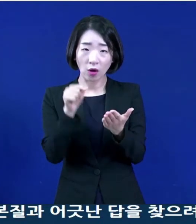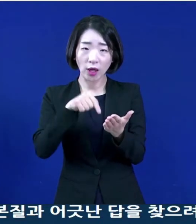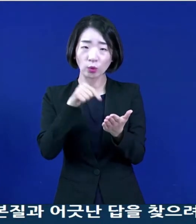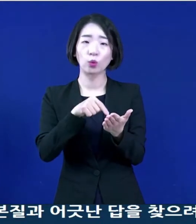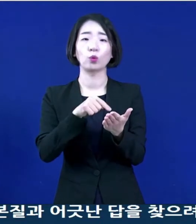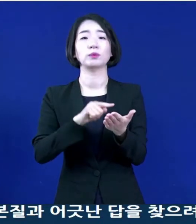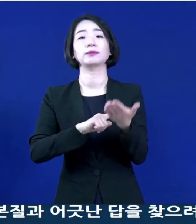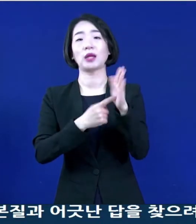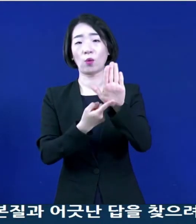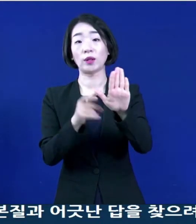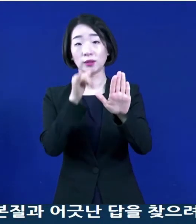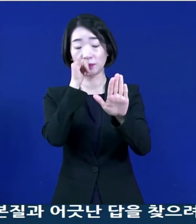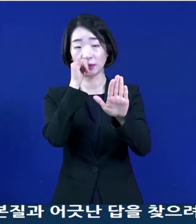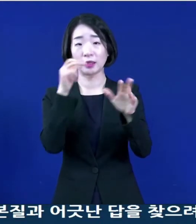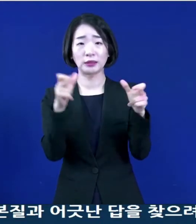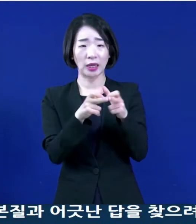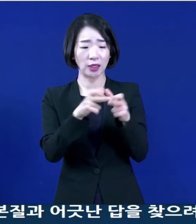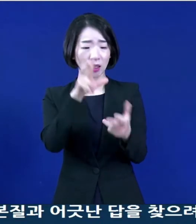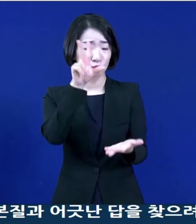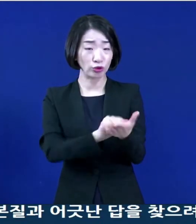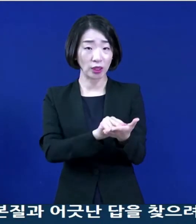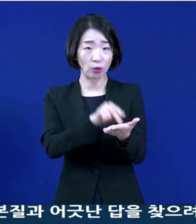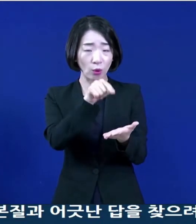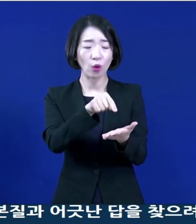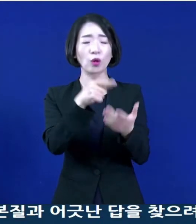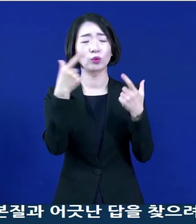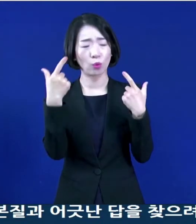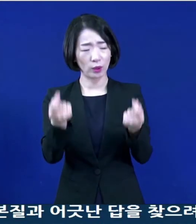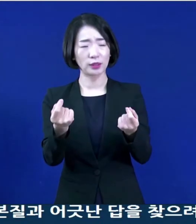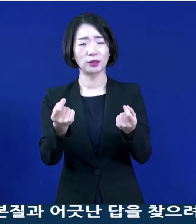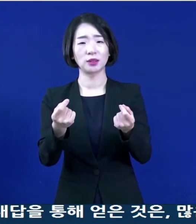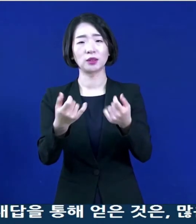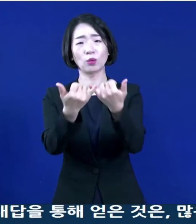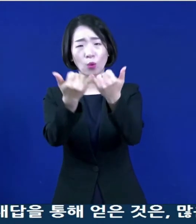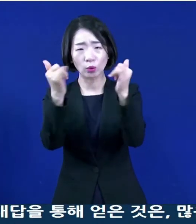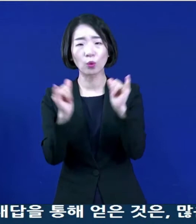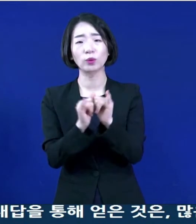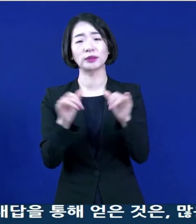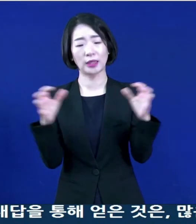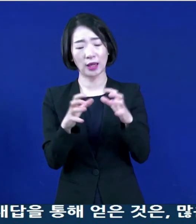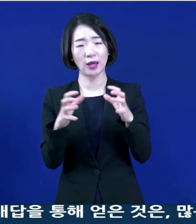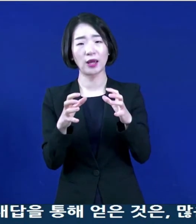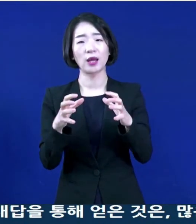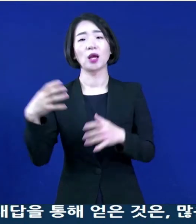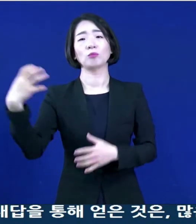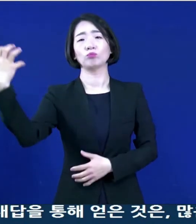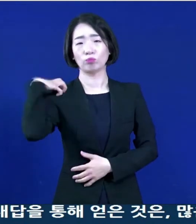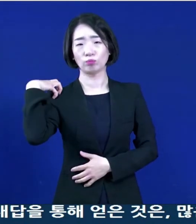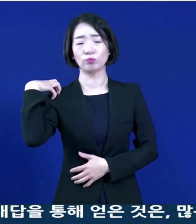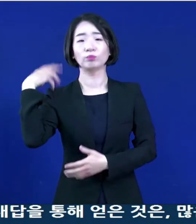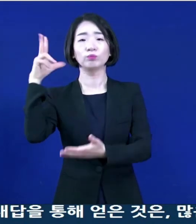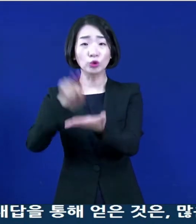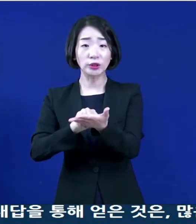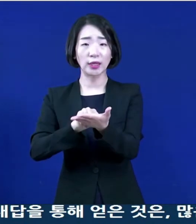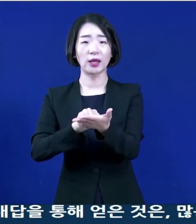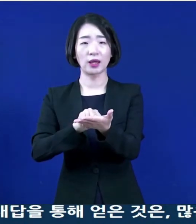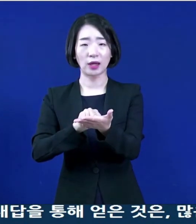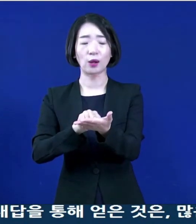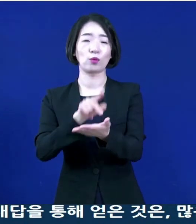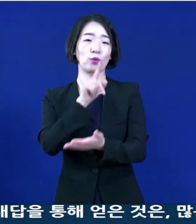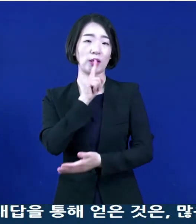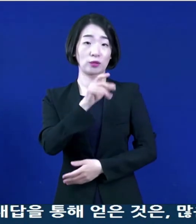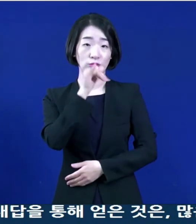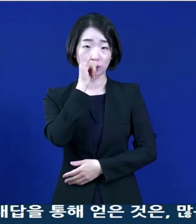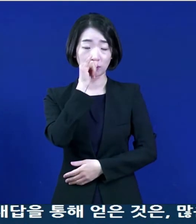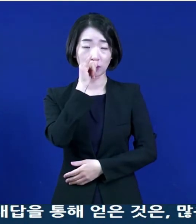특별히 근데 장애 문제의 경우에는 공동의 책임이 훨씬 더 큽니다. 인간의 기본 죄의 문제였기 때문에 개인의